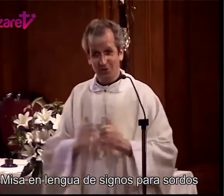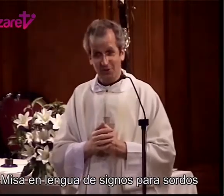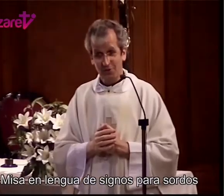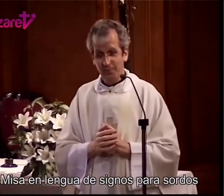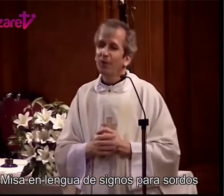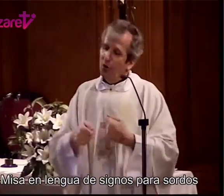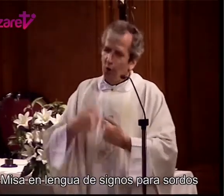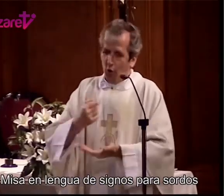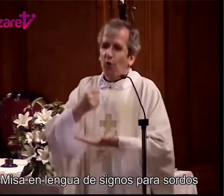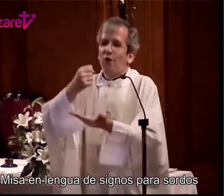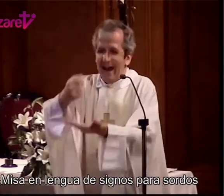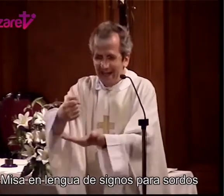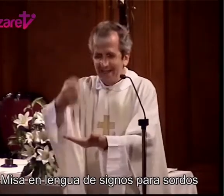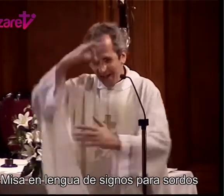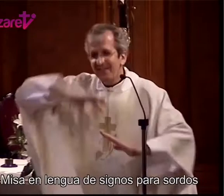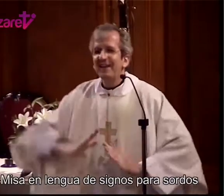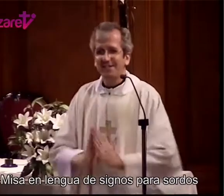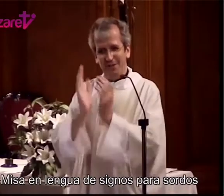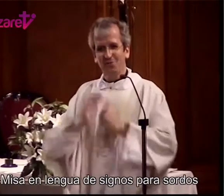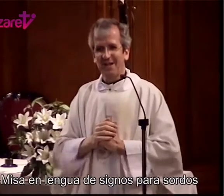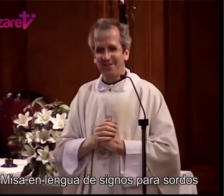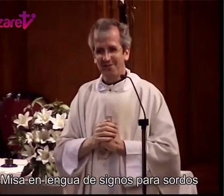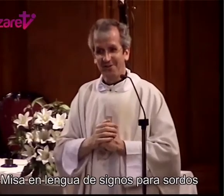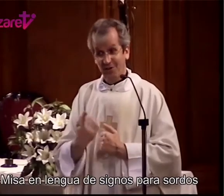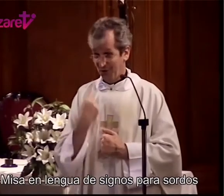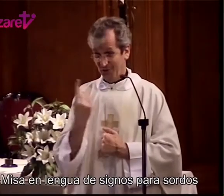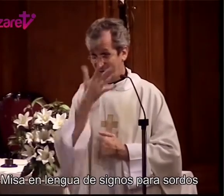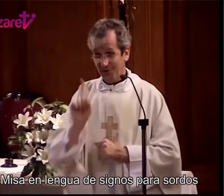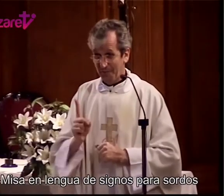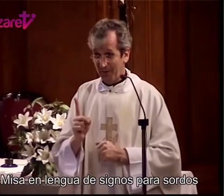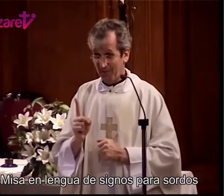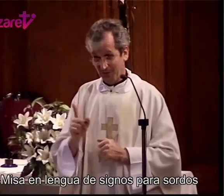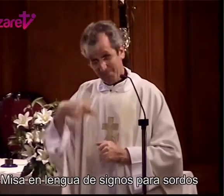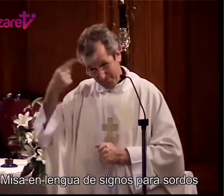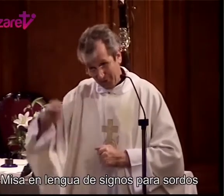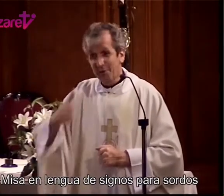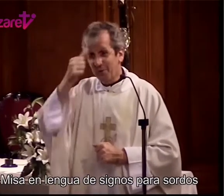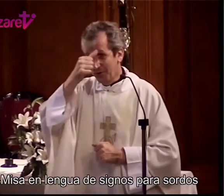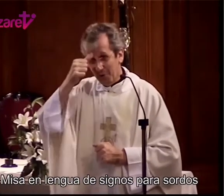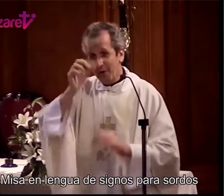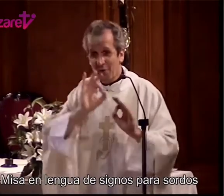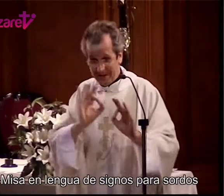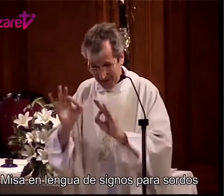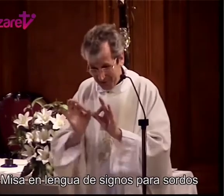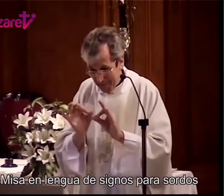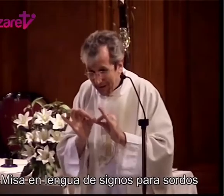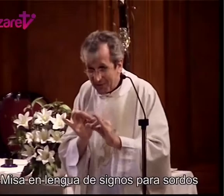nosotros, con la herencia del Espíritu Santo. Solos no podemos. Por eso el próximo domingo ya nos preparamos esta